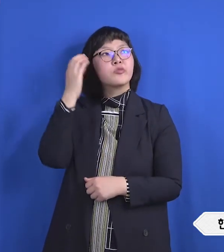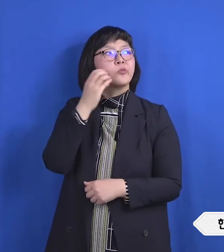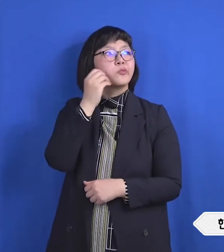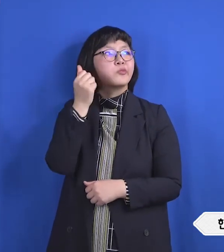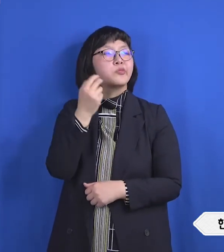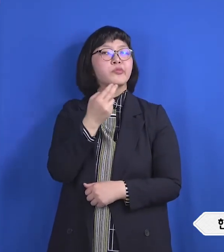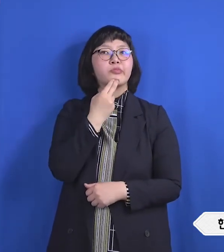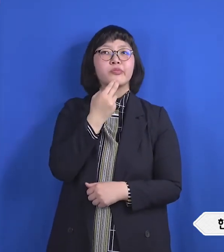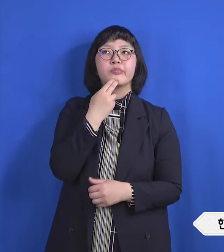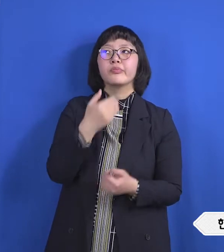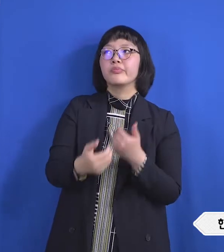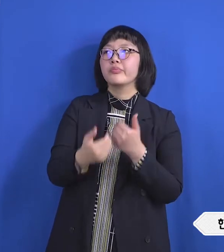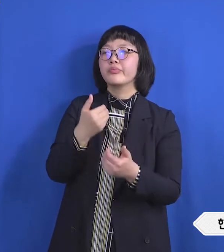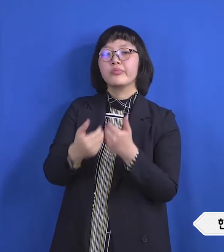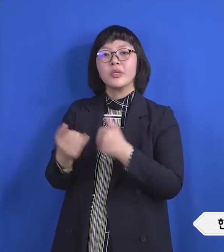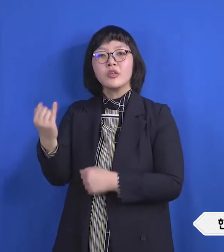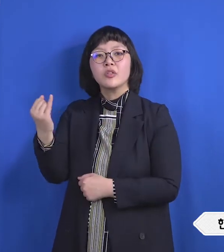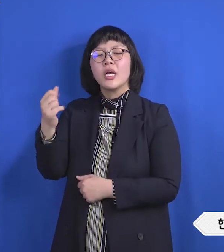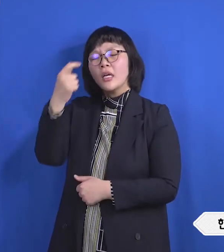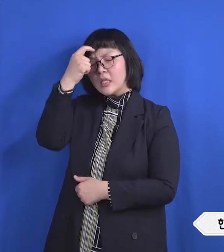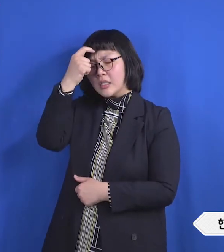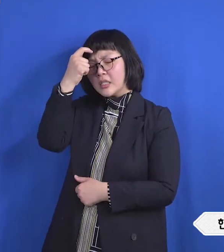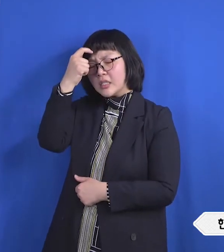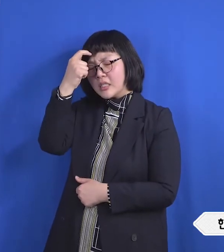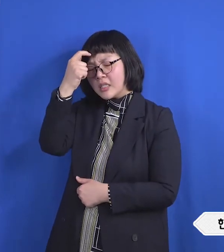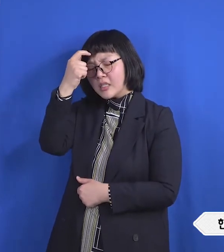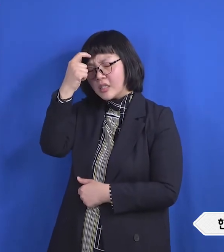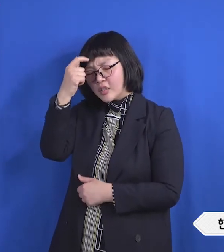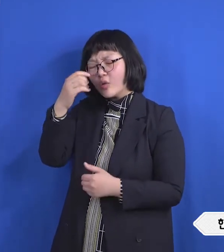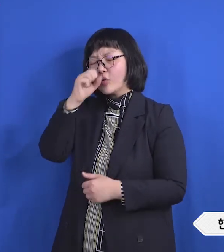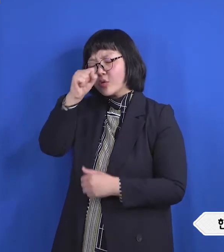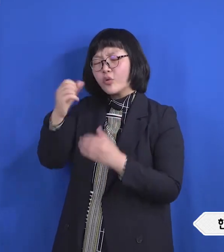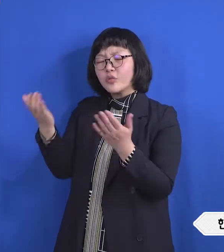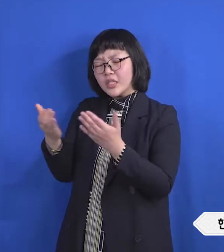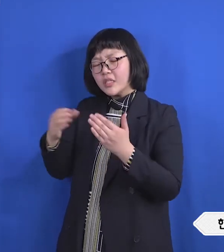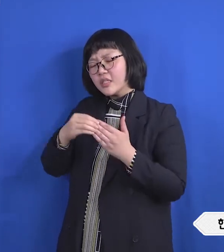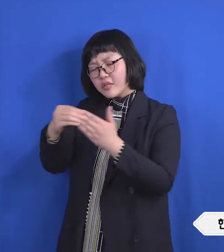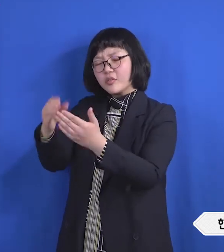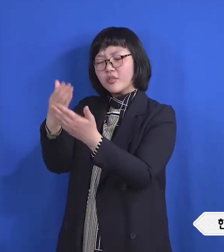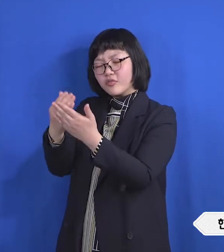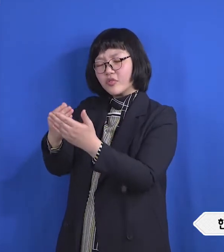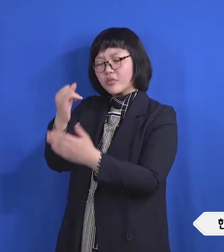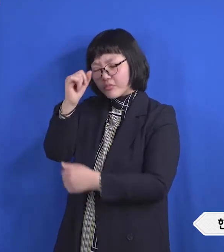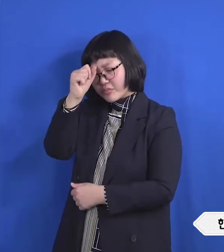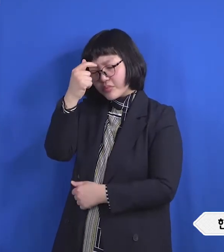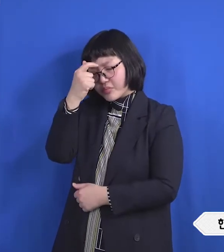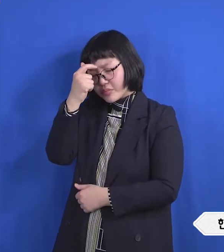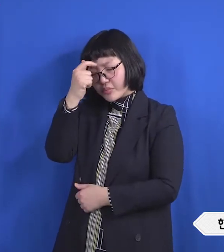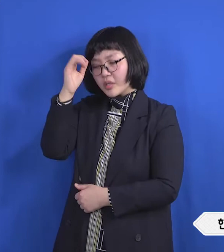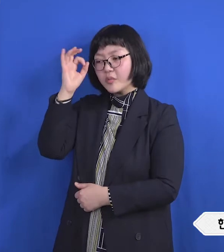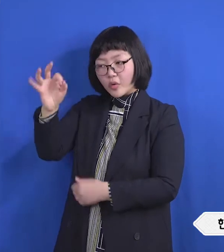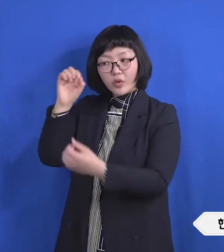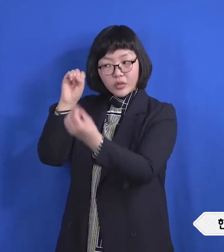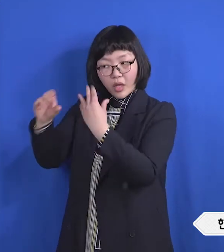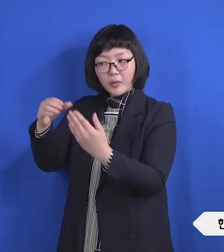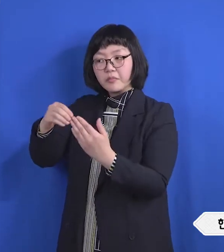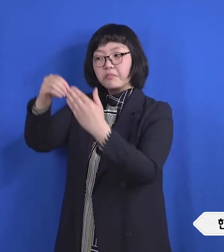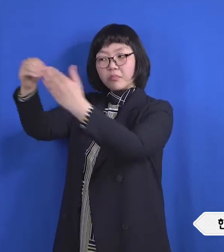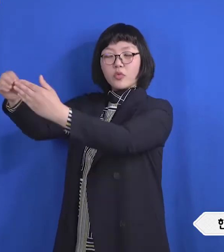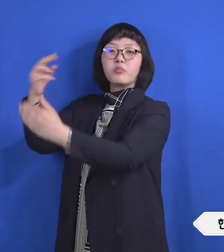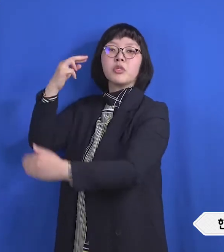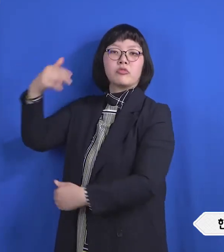선한 길로 인도해 주십시오 기도하는 것을 보고 이민을 가도록 그렇게 하나님이 예정을 하신 것입니다.